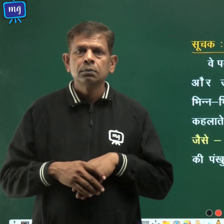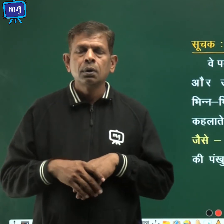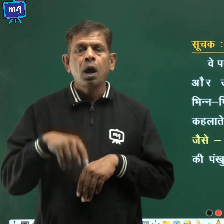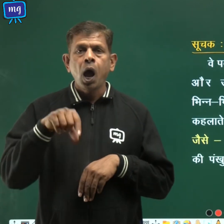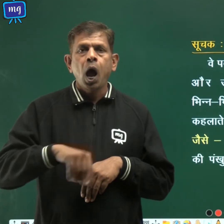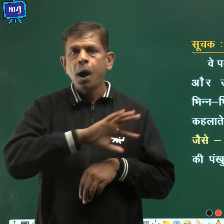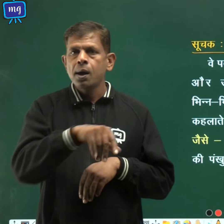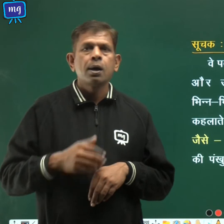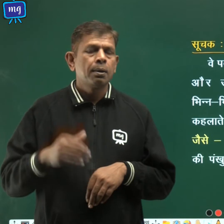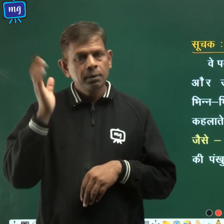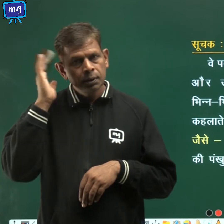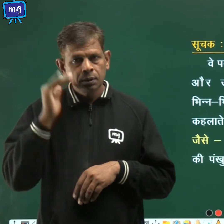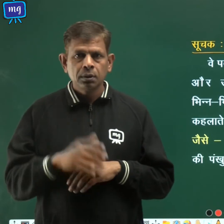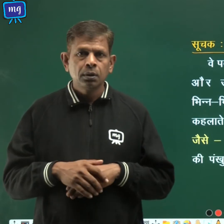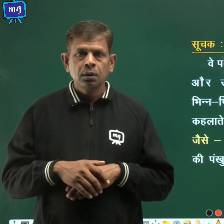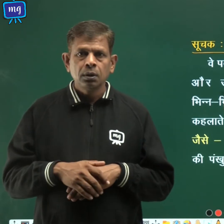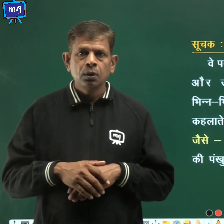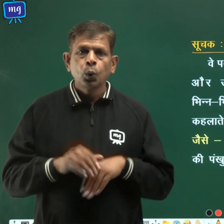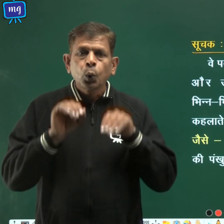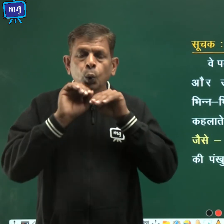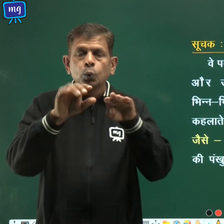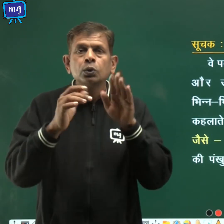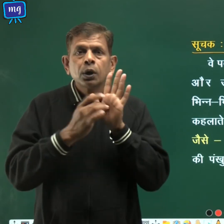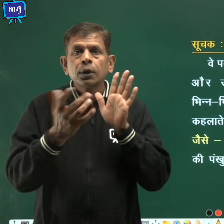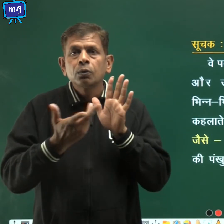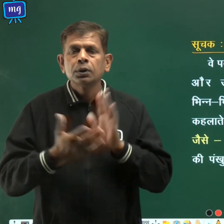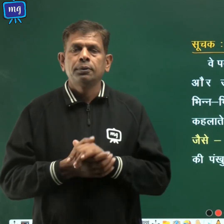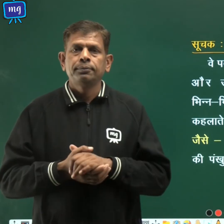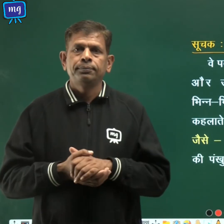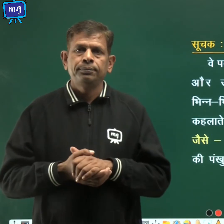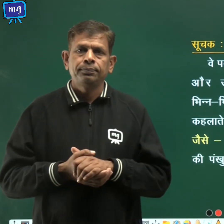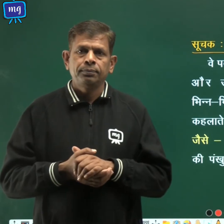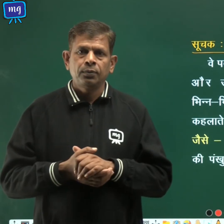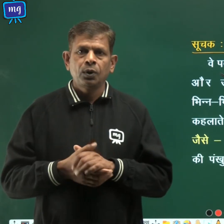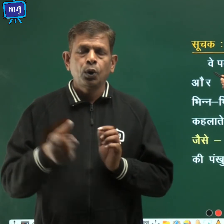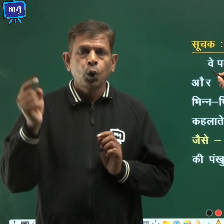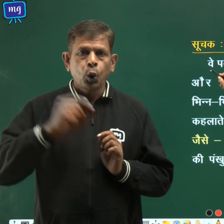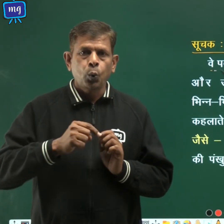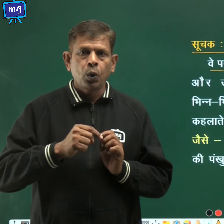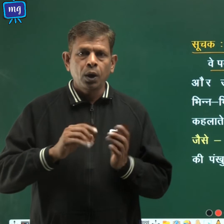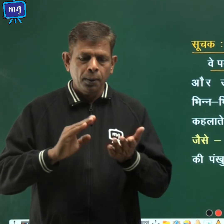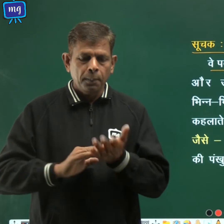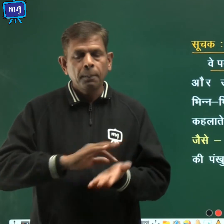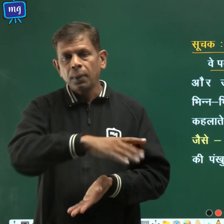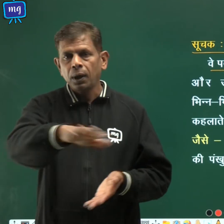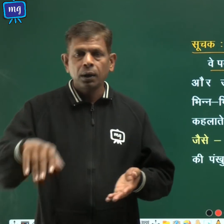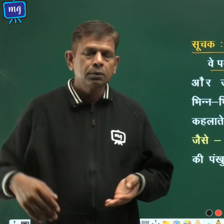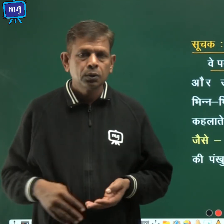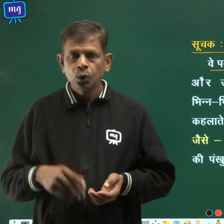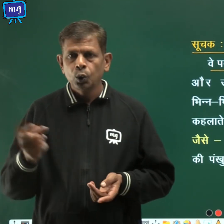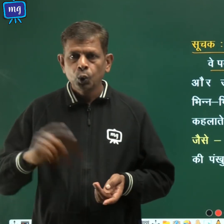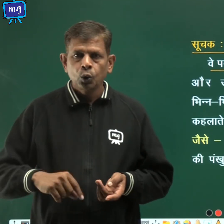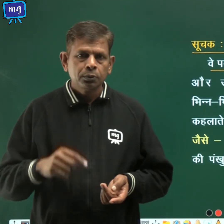अब हम समझेंगे कि सूचक क्या होते हैं। वे पदार्थ